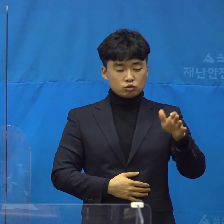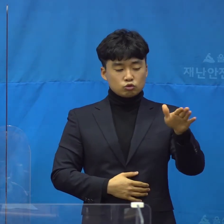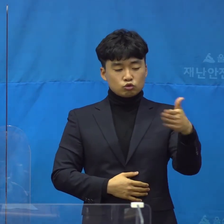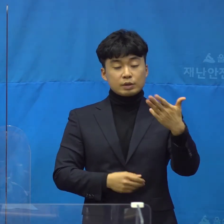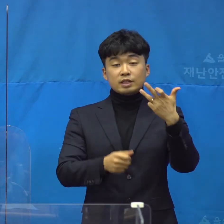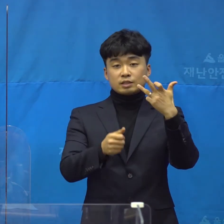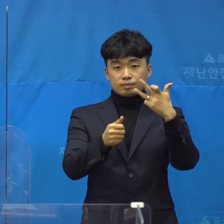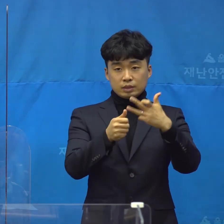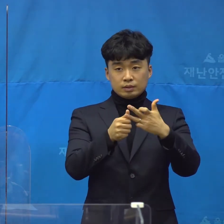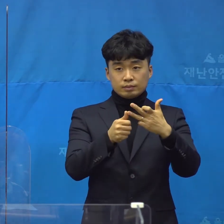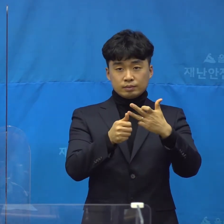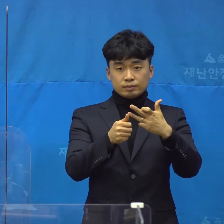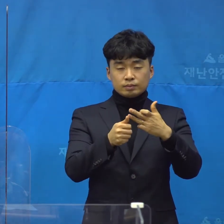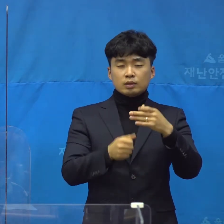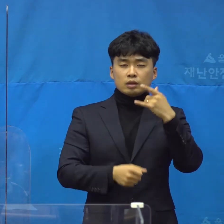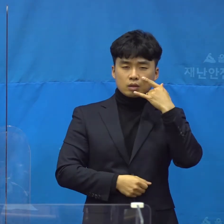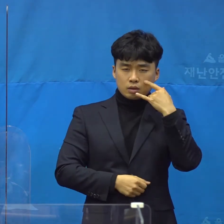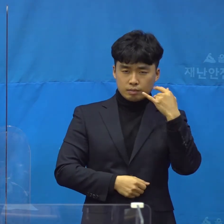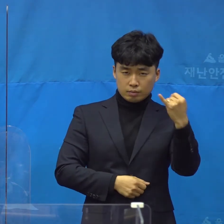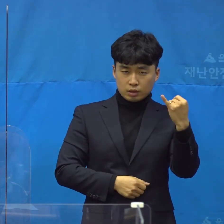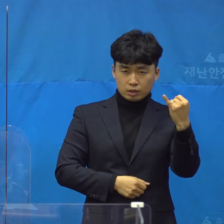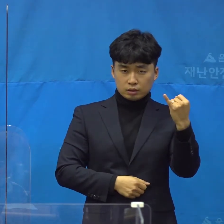918번은 어머니로,